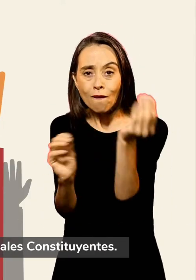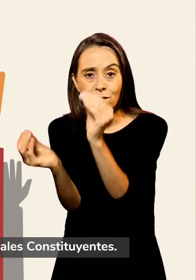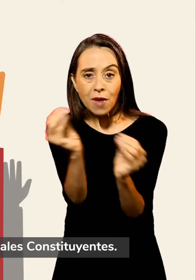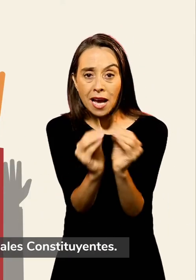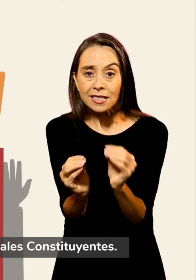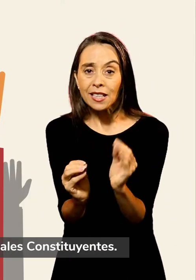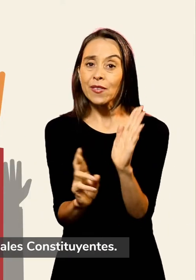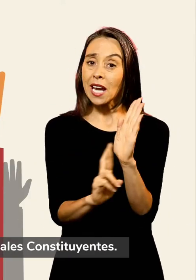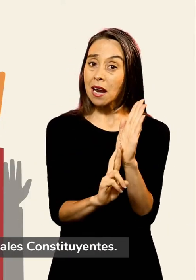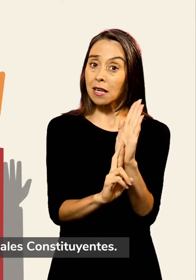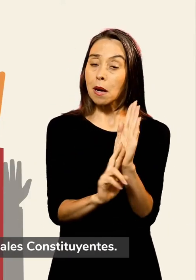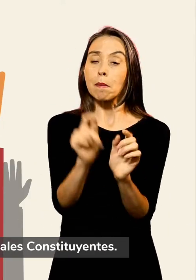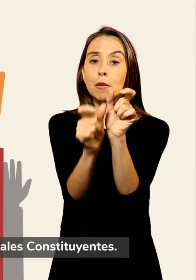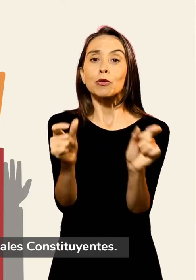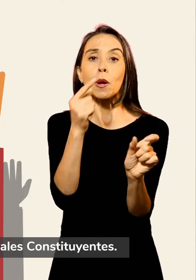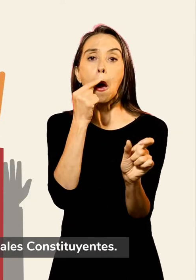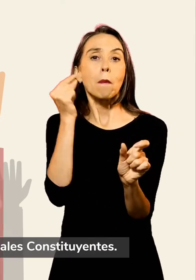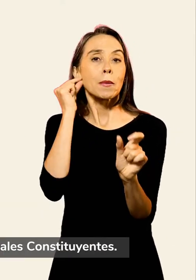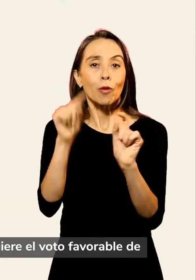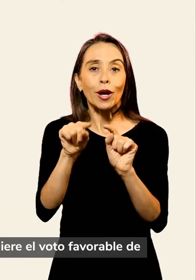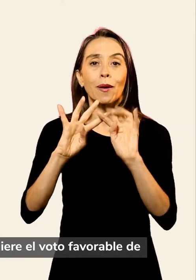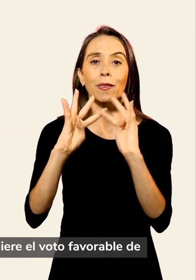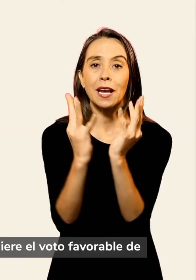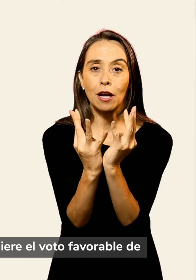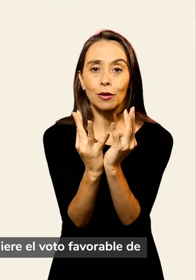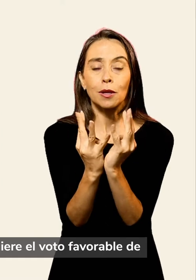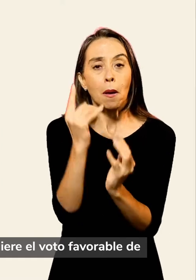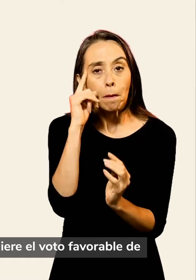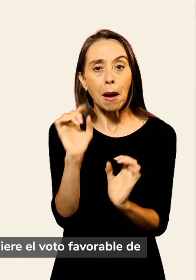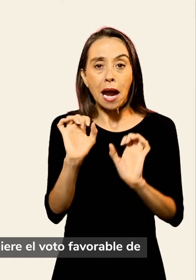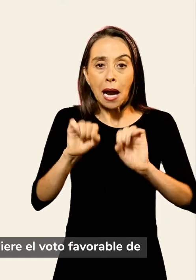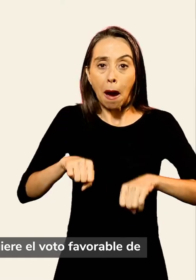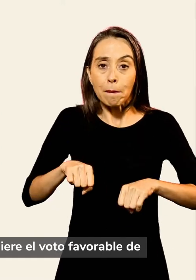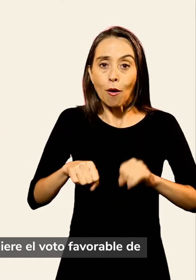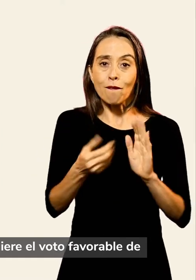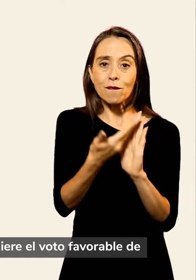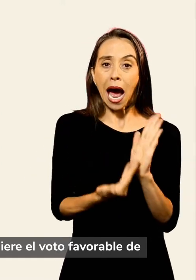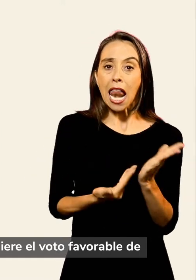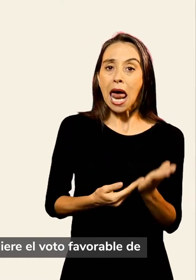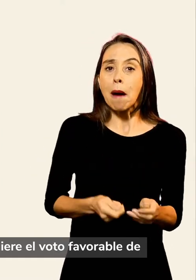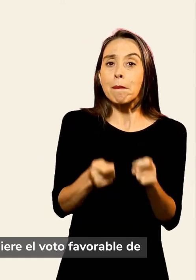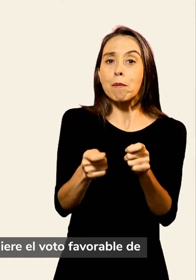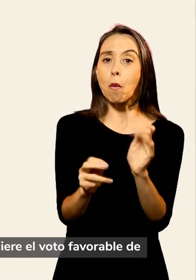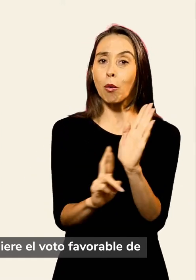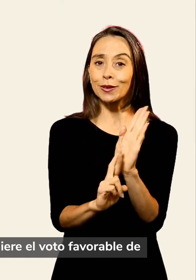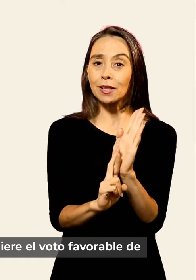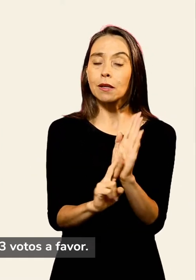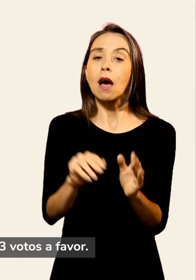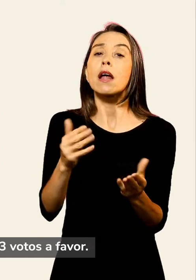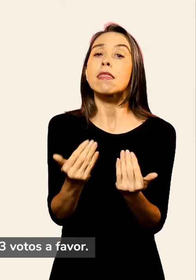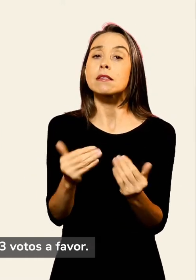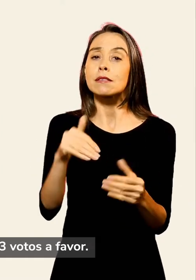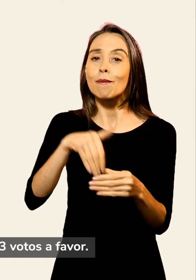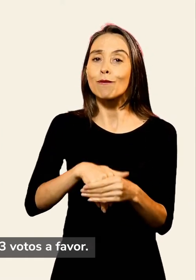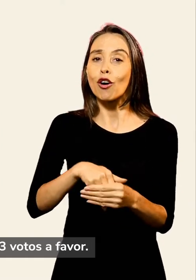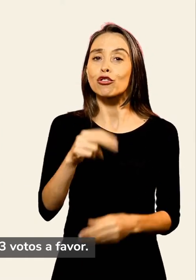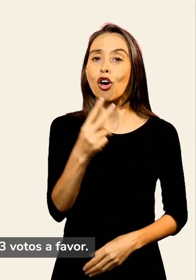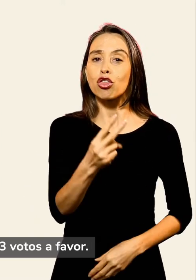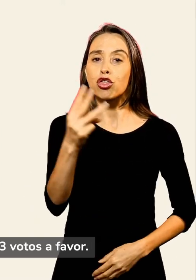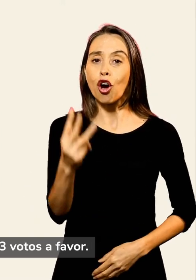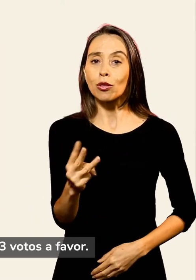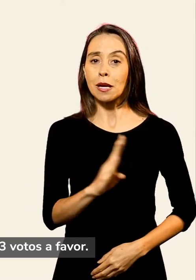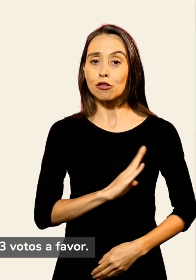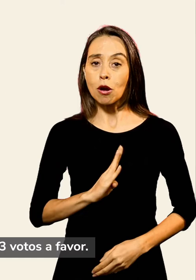los convencionales constituyentes. Para aprobar el texto de reglamento, se requiere el voto favorable de 2/3 de